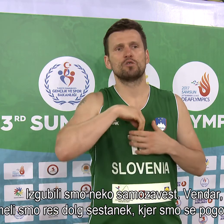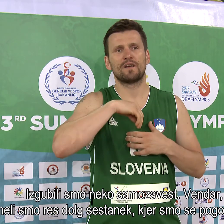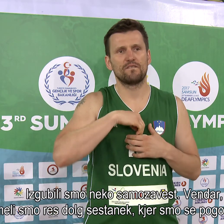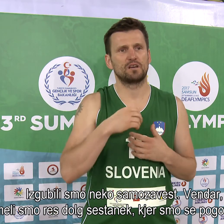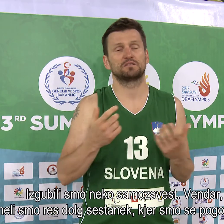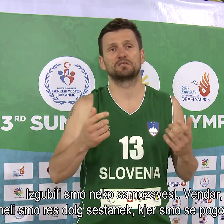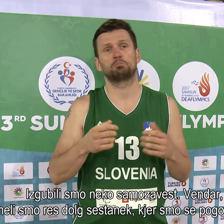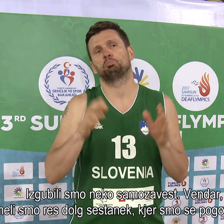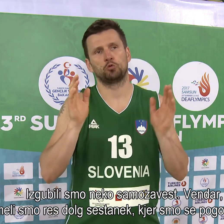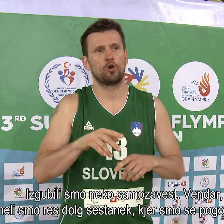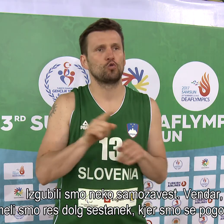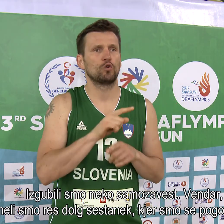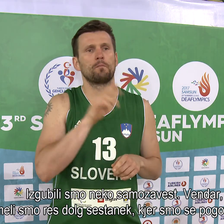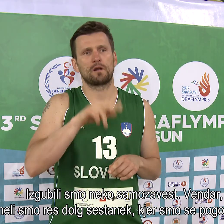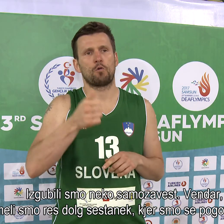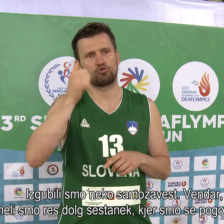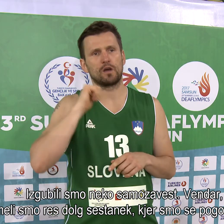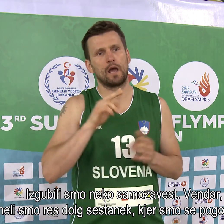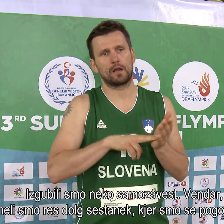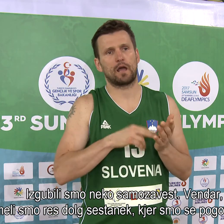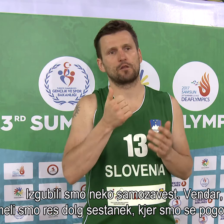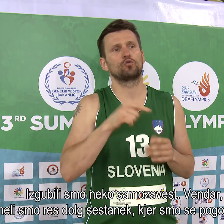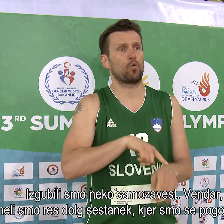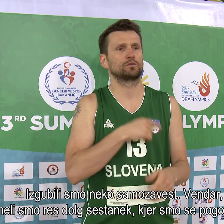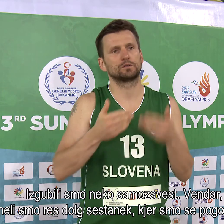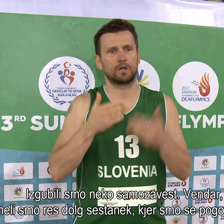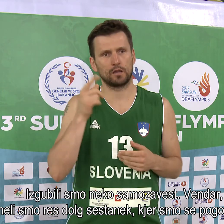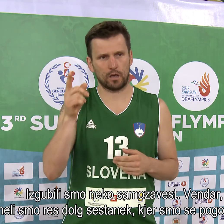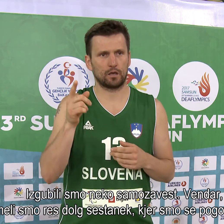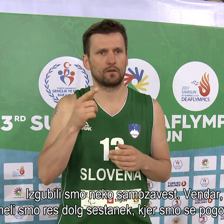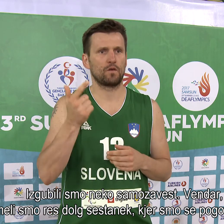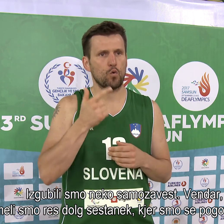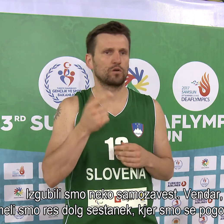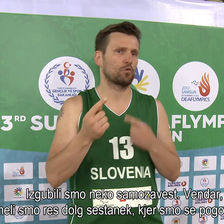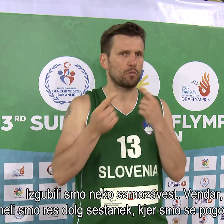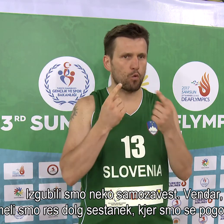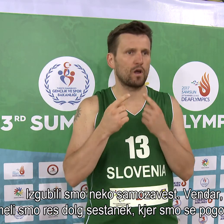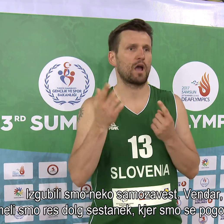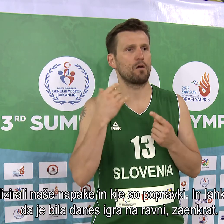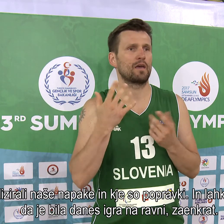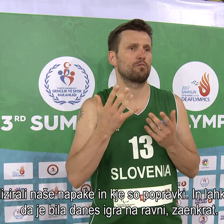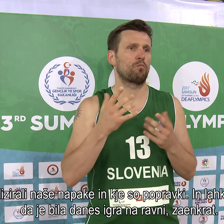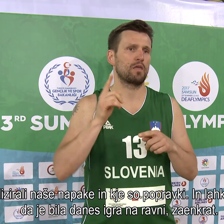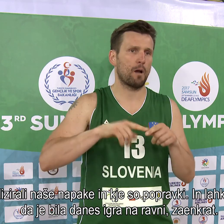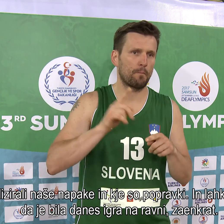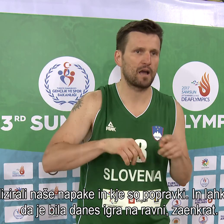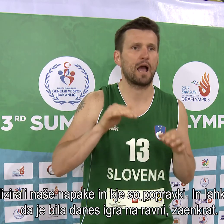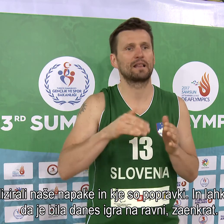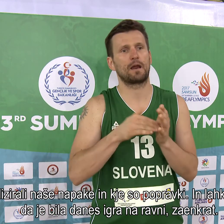kot napadu, izgubili smo neko samozavest. Vendar, imeli smo res dolg sestanek, kjer smo se pogovorili, analizirali, pogledali